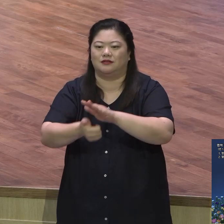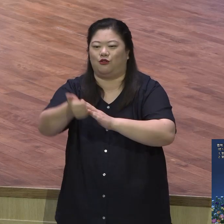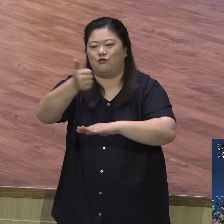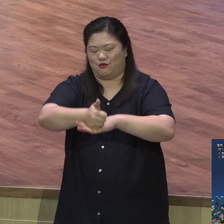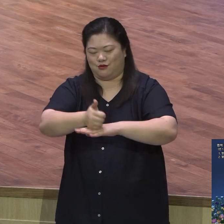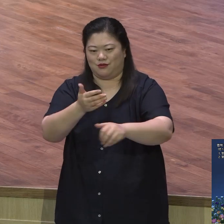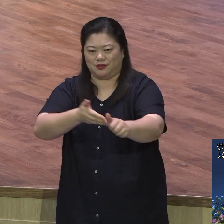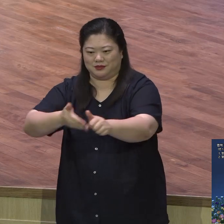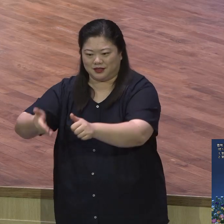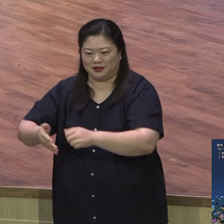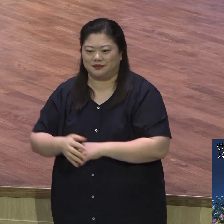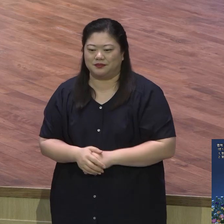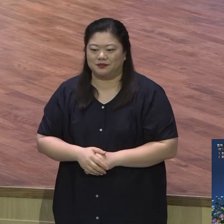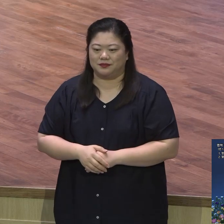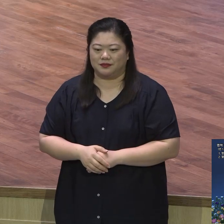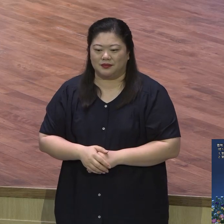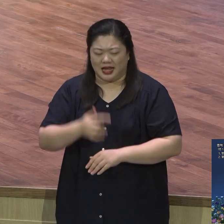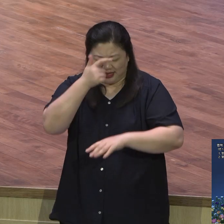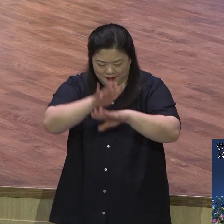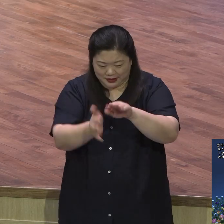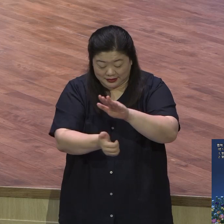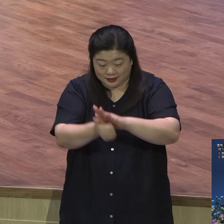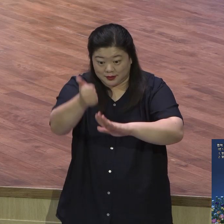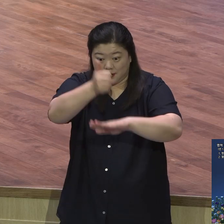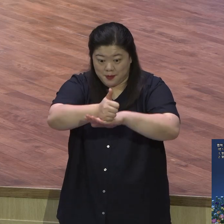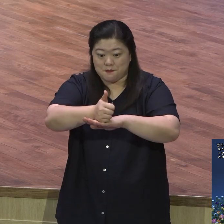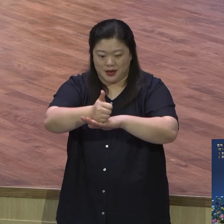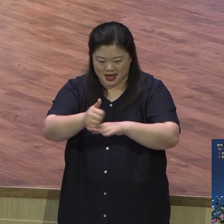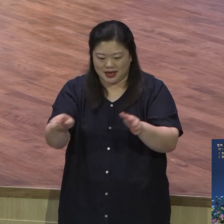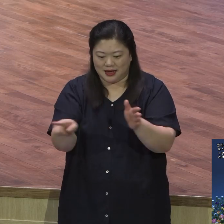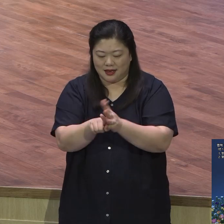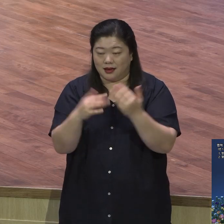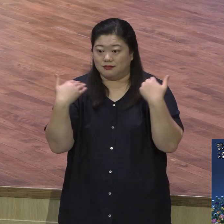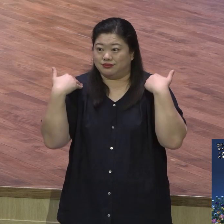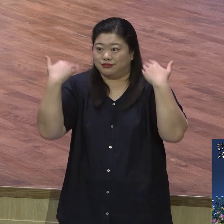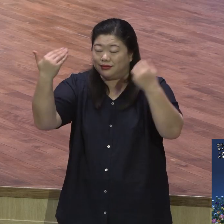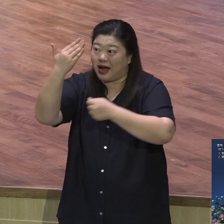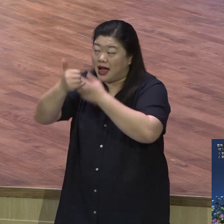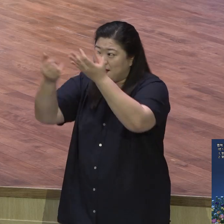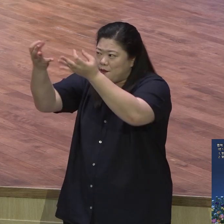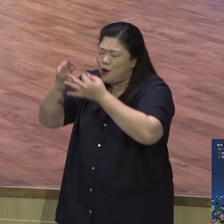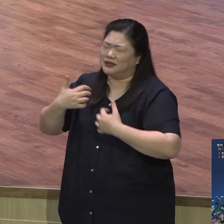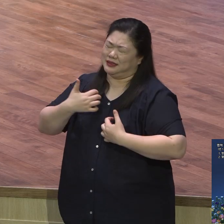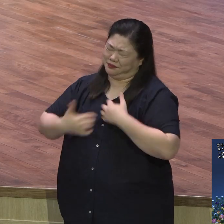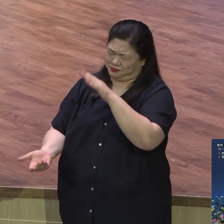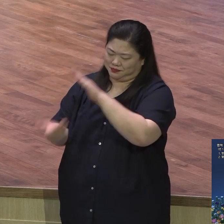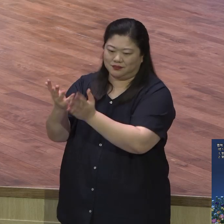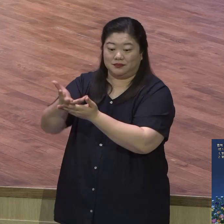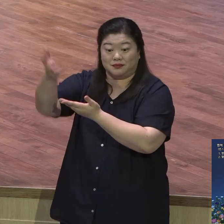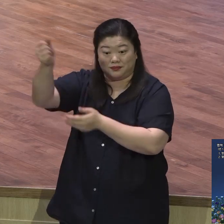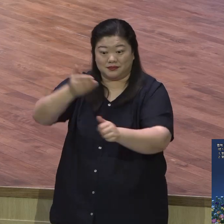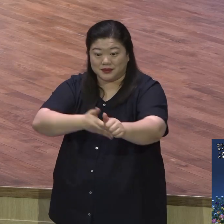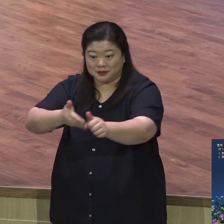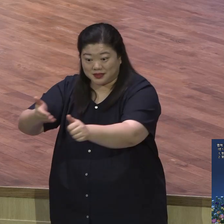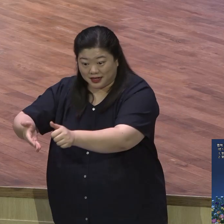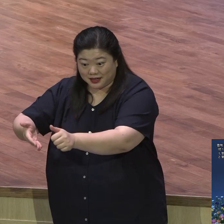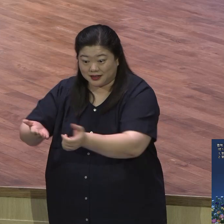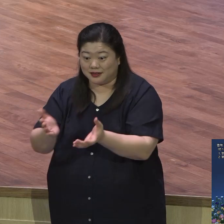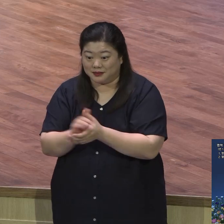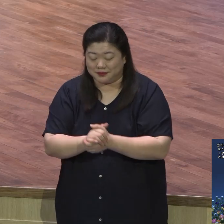하나님을 최고로 기쁘시게 하는 변화 성장의 삶 속으로 들어가시기를 재물어 축복합니다 결론입니다